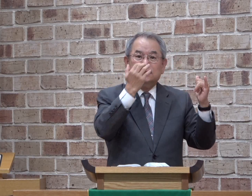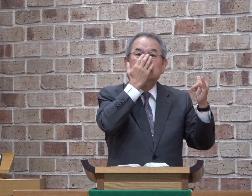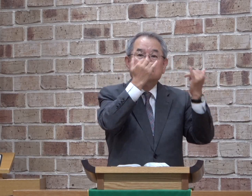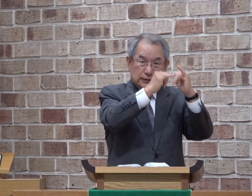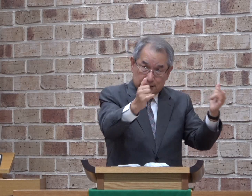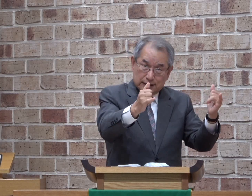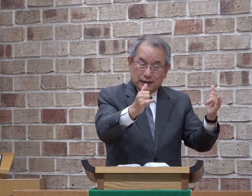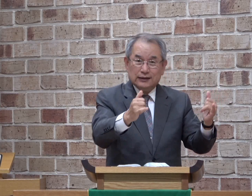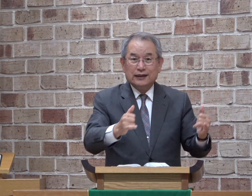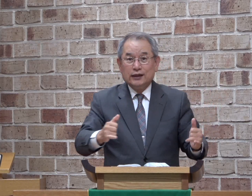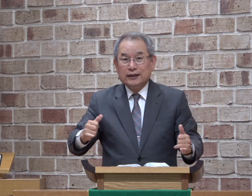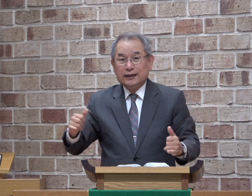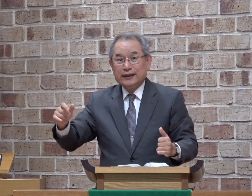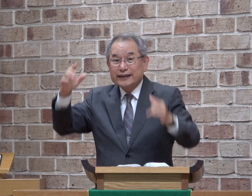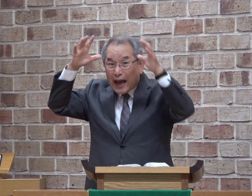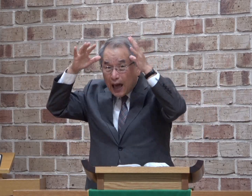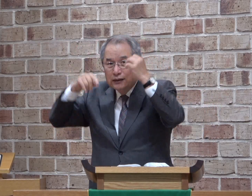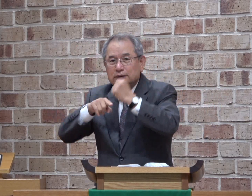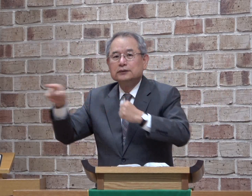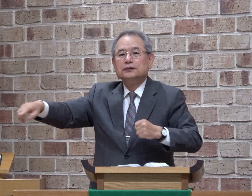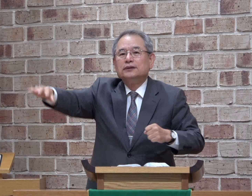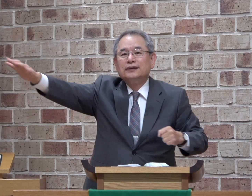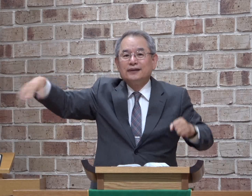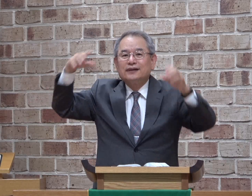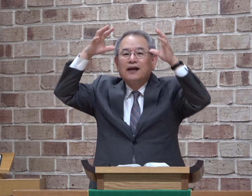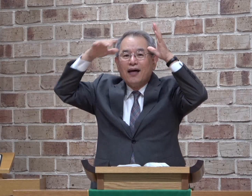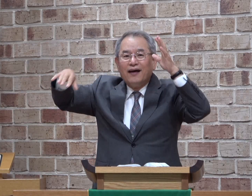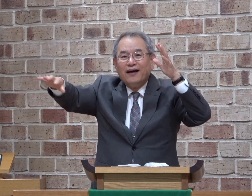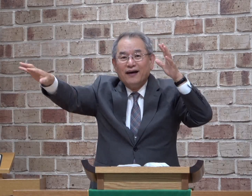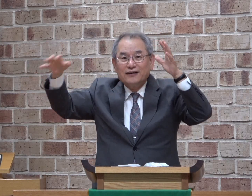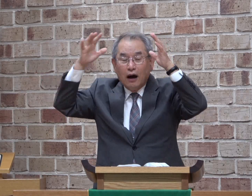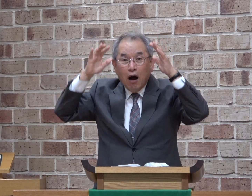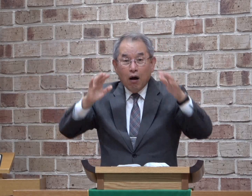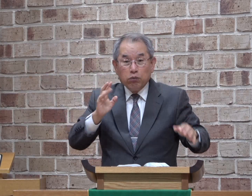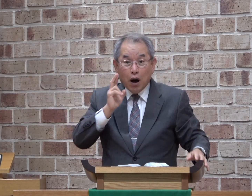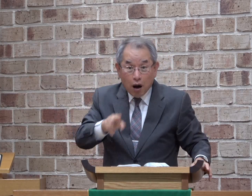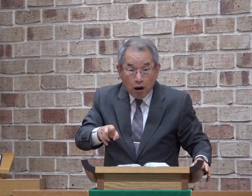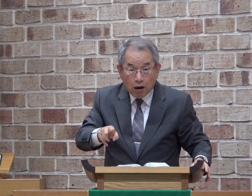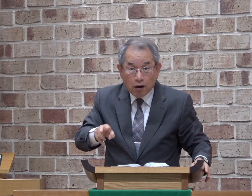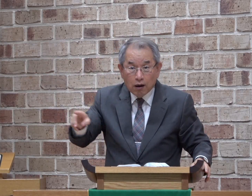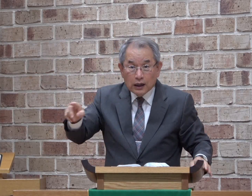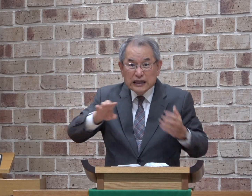예수님의 자녀는, 하나님의 자녀는 이스라엘 백성을 의미합니다. 그 외의 이방인들은 개라고 표현합니다.